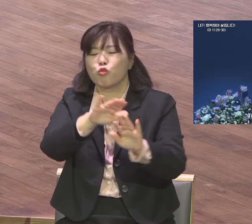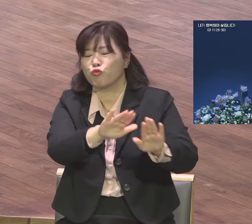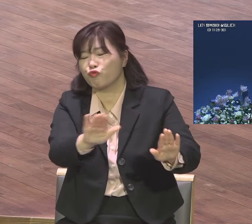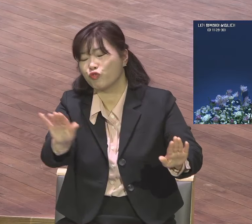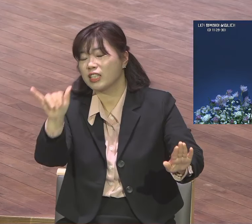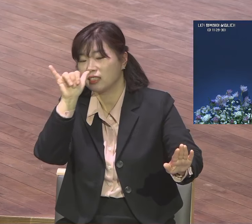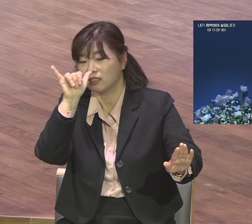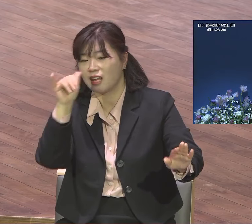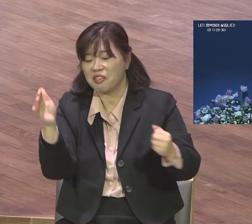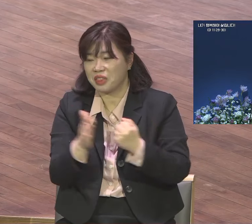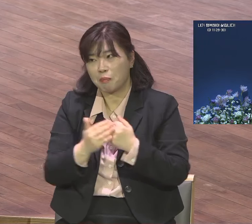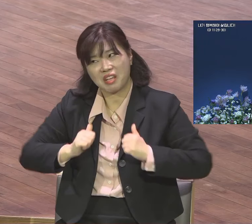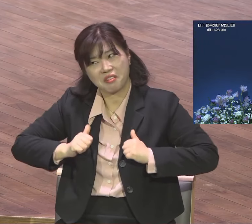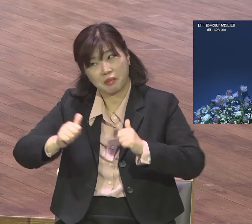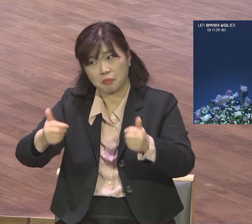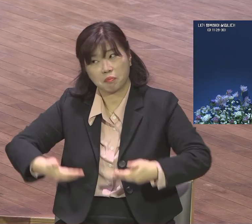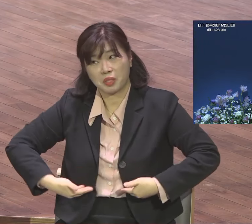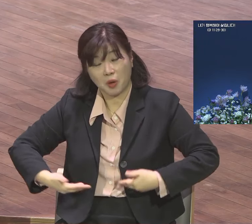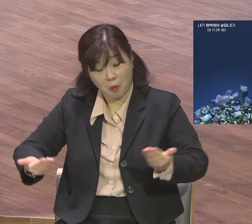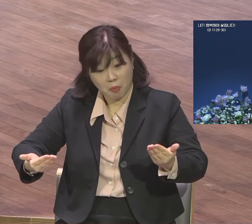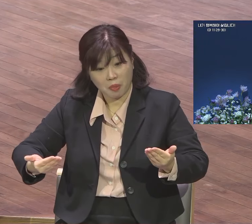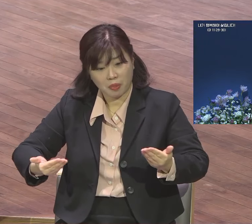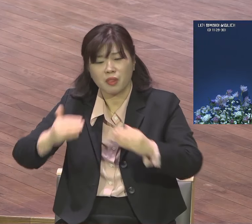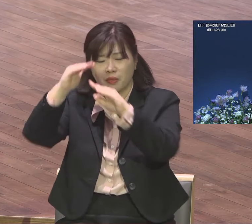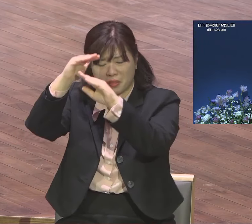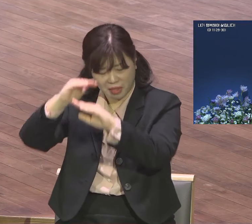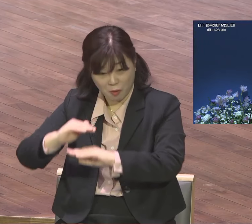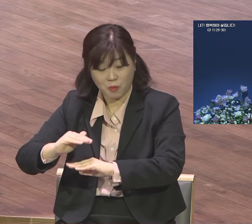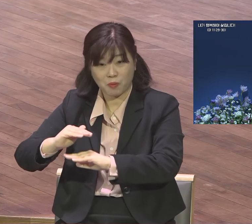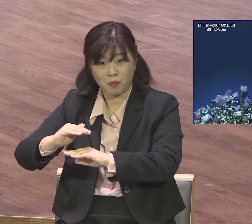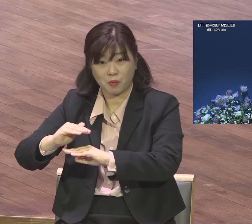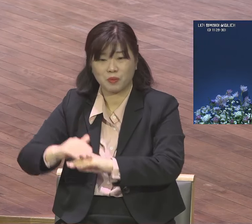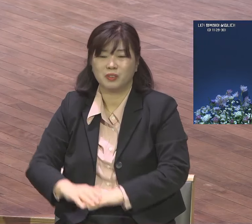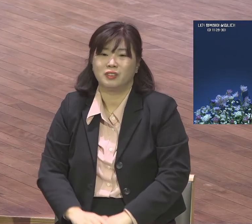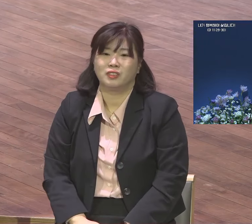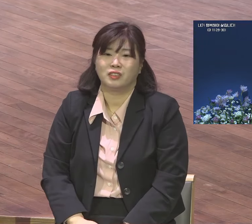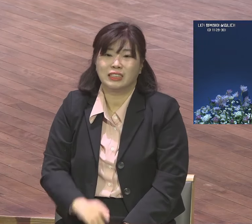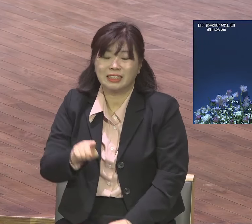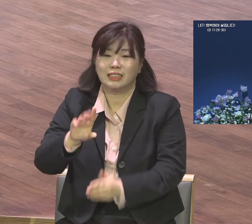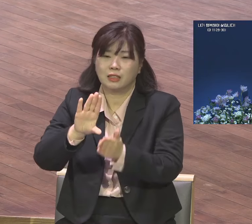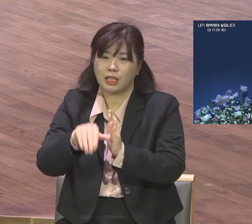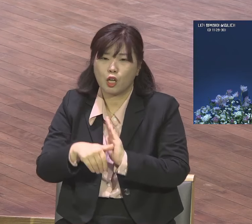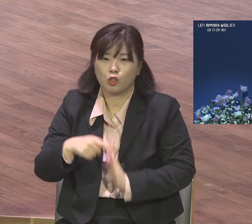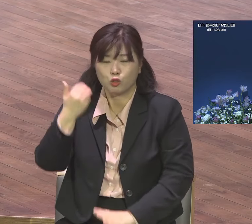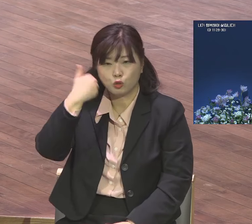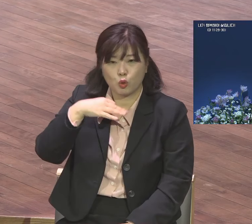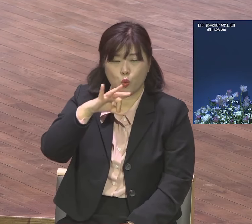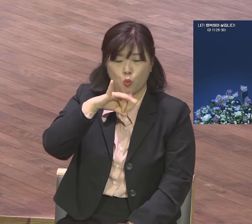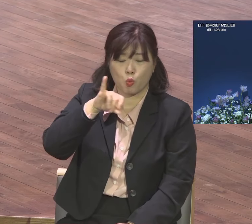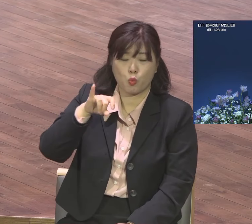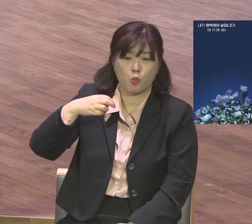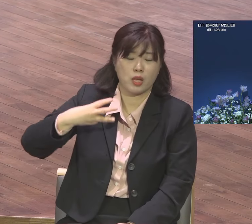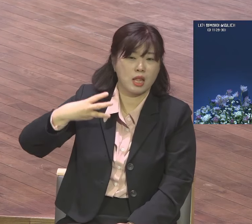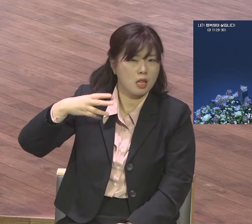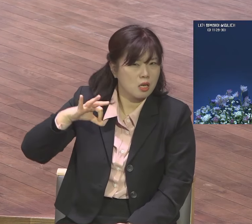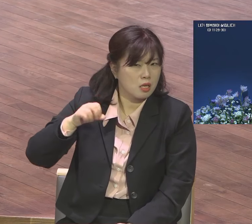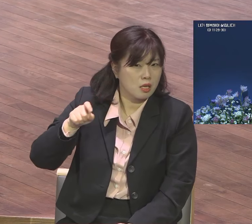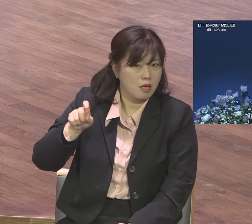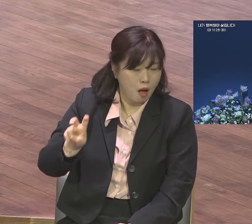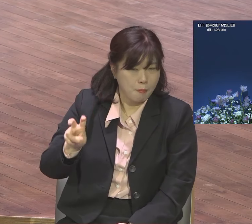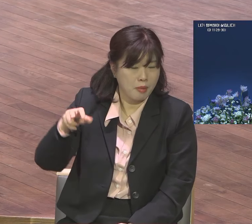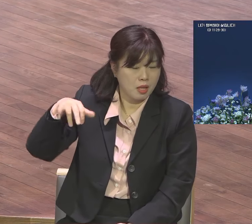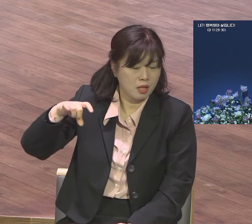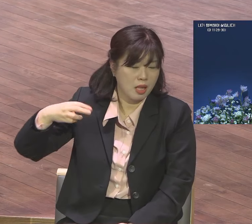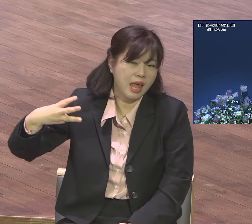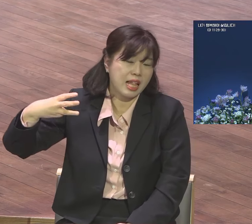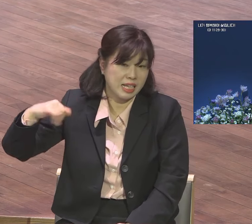이것을 깬 사람이 현대의 선교의 아버지로 불리는 윌리엄 캐리입니다. 캐리가 강조했던 선교 모토가